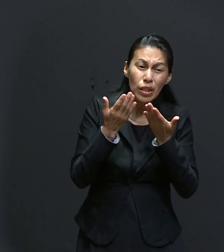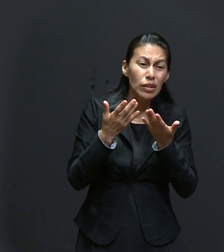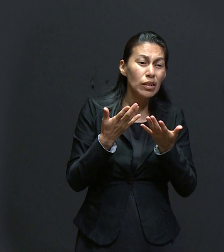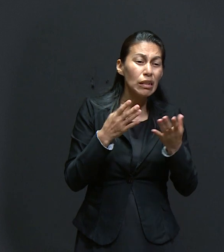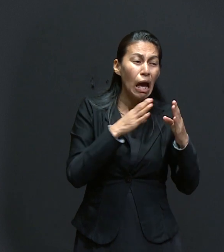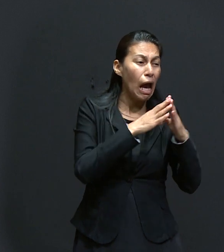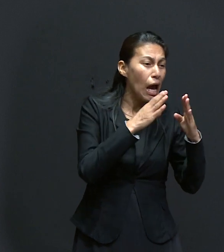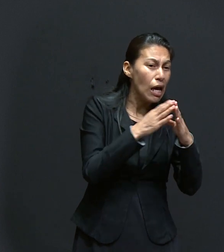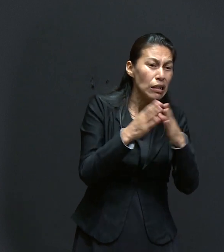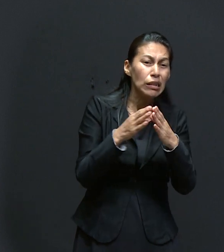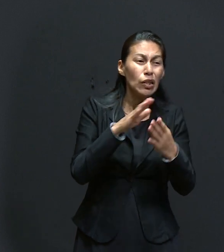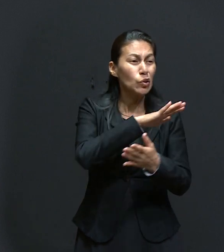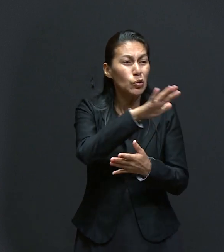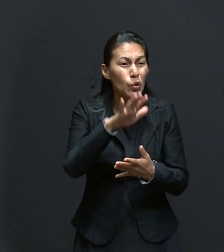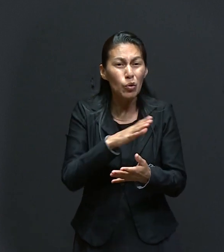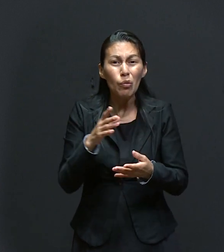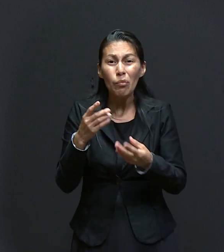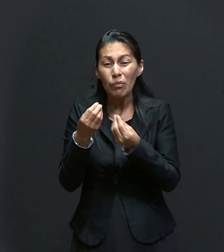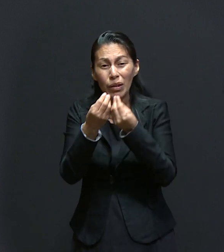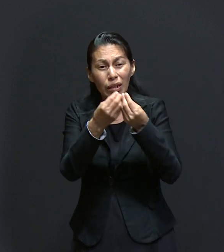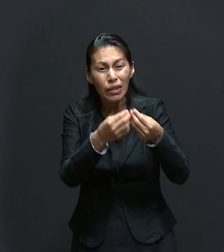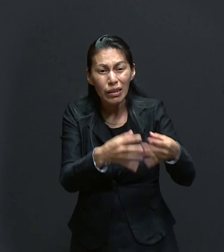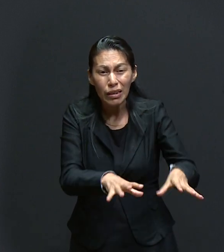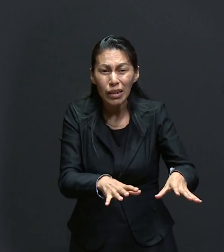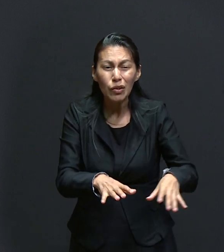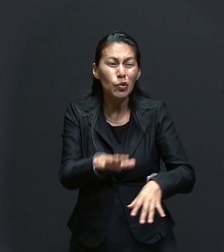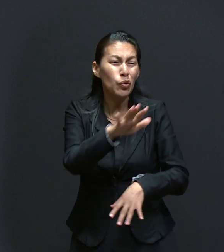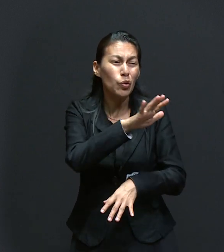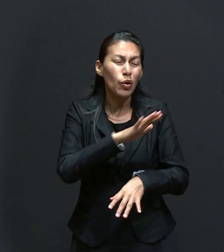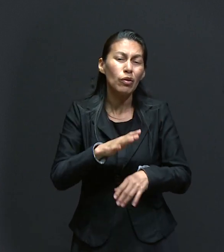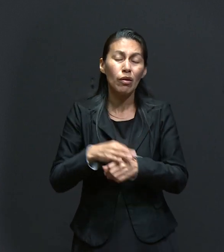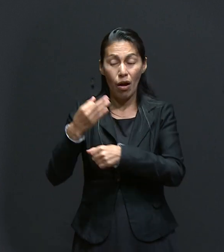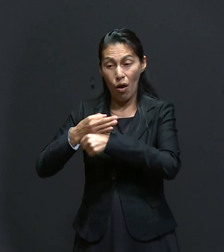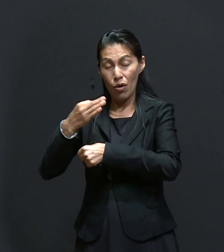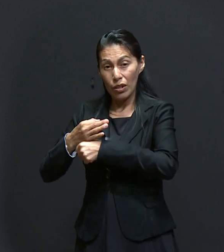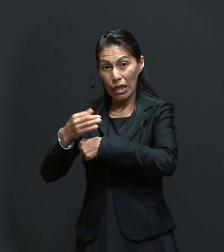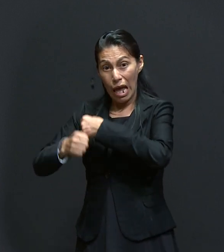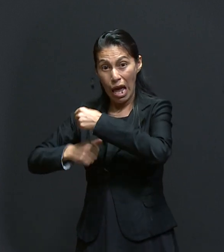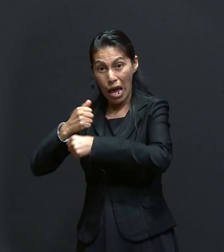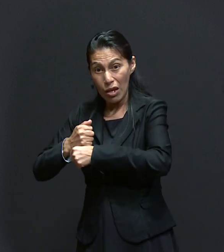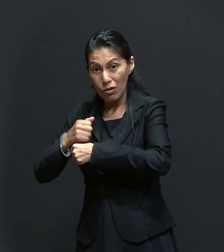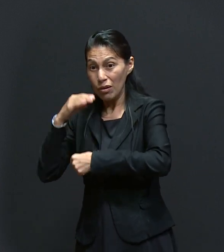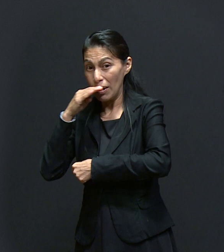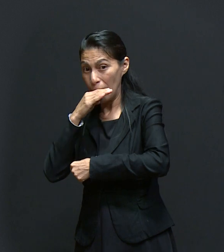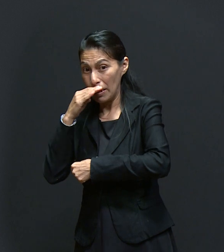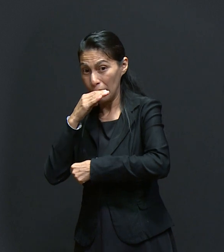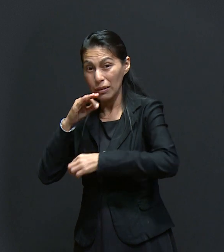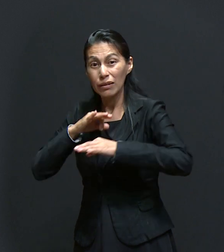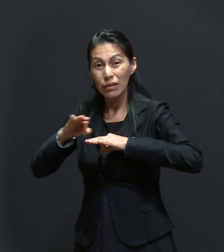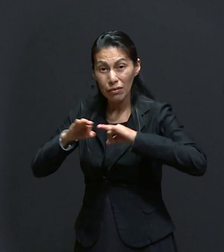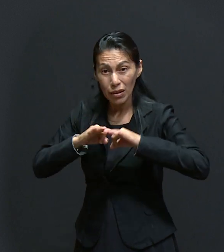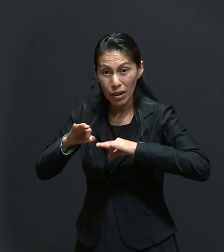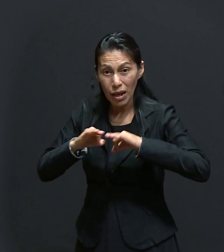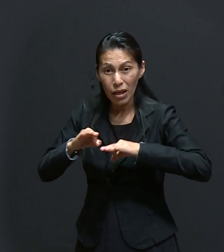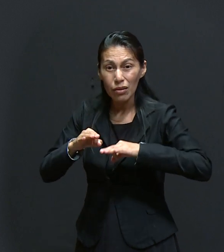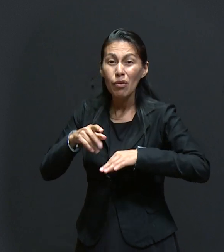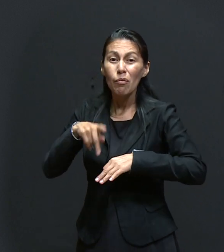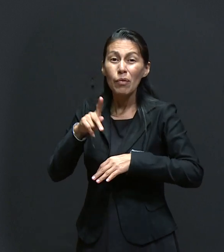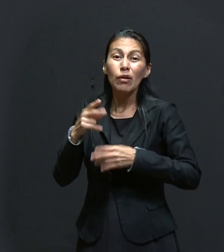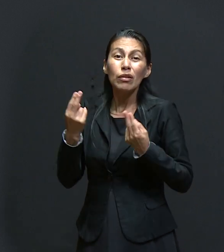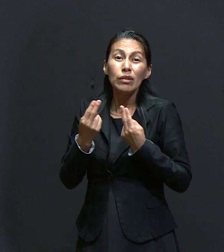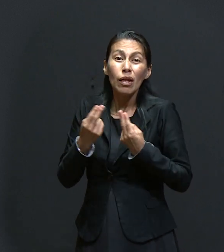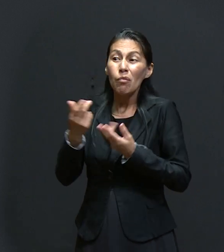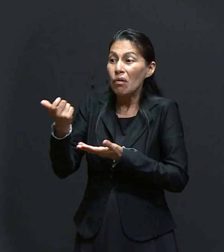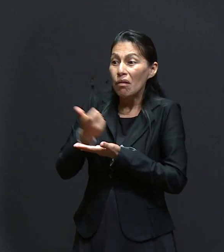estudiantes perdieron sus medios de subsistencia por lo tanto este año estamos dándoles educación gratuita sin embargo